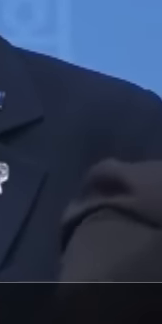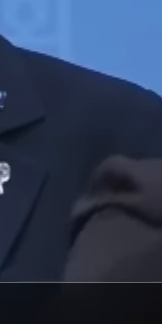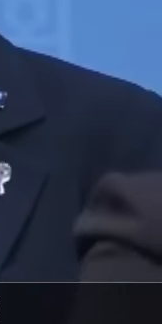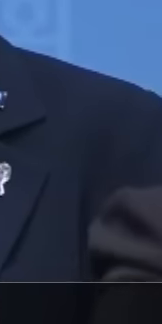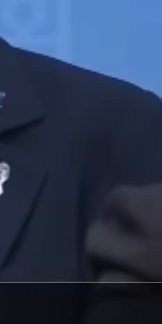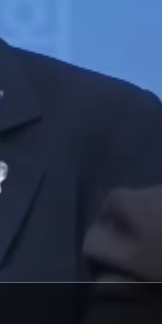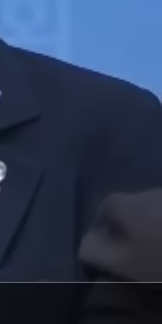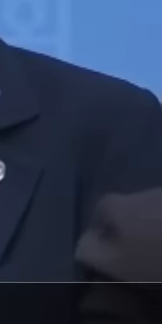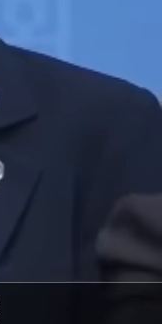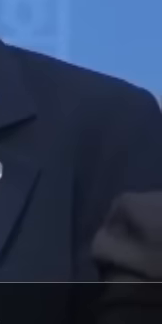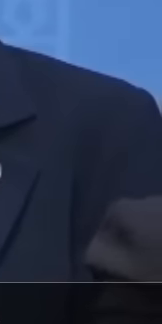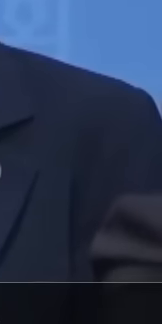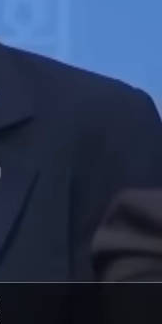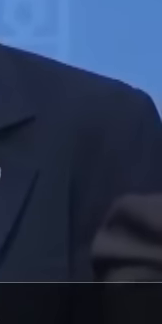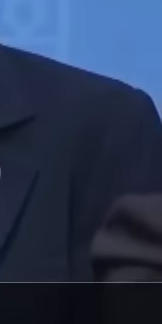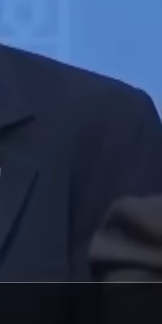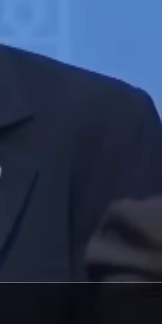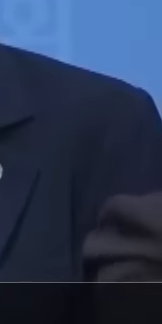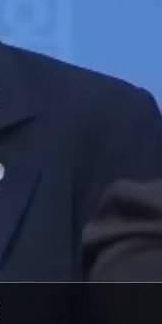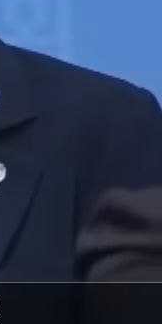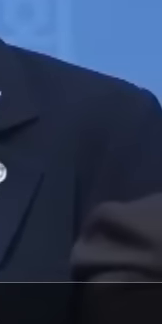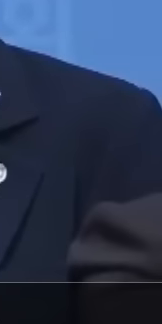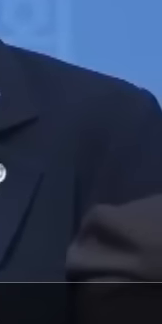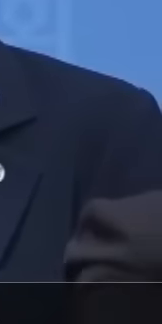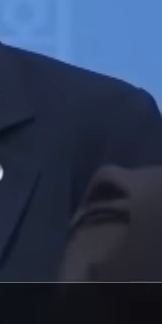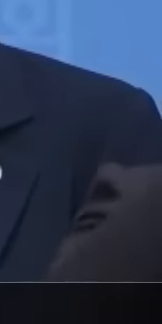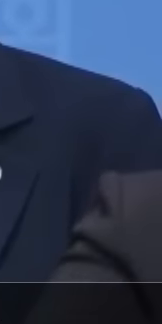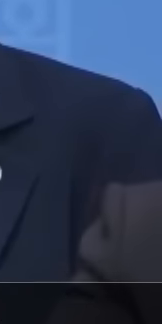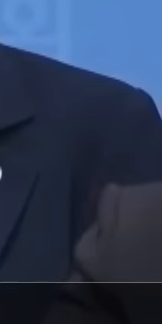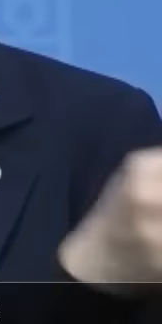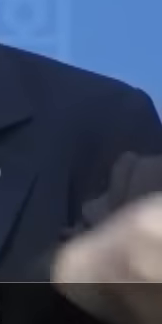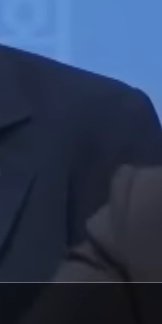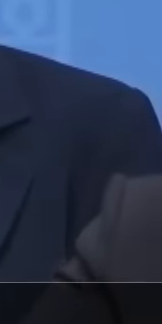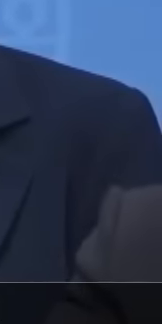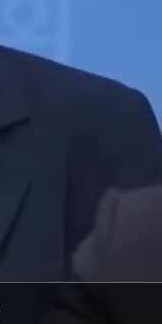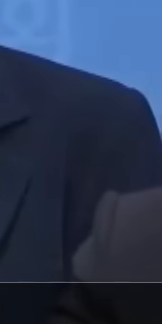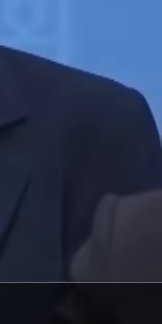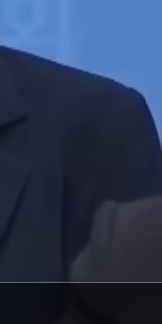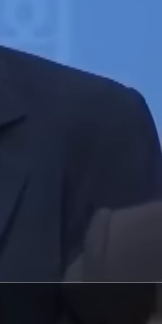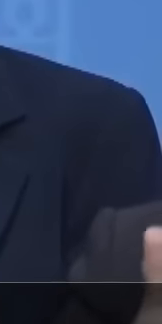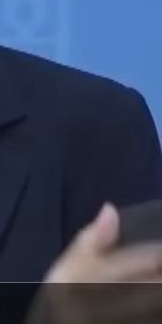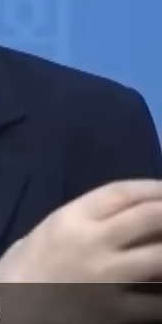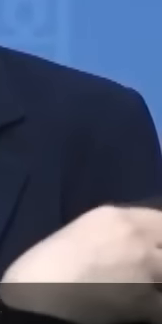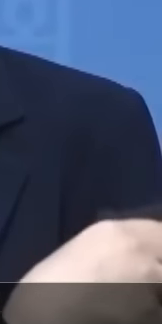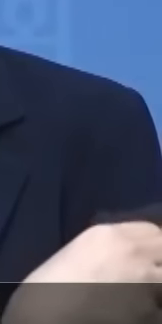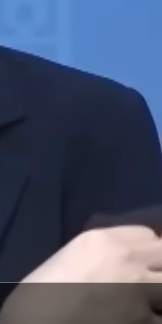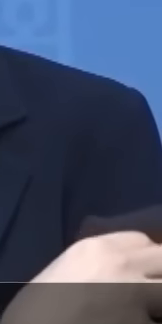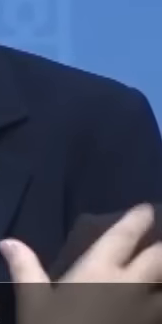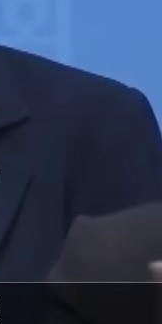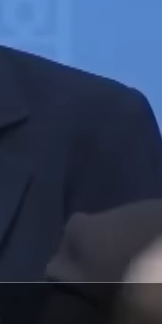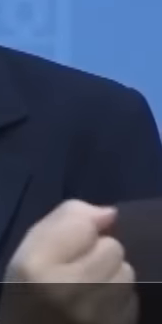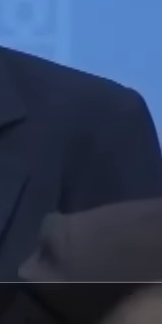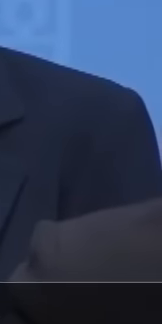경제정책은 재정경제부가 총괄하고 예산은 기획예산처가 전담하도록 하겠습니다.